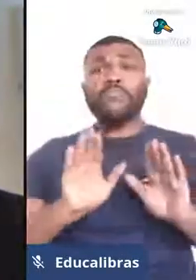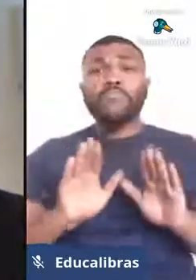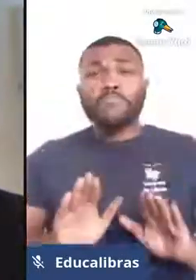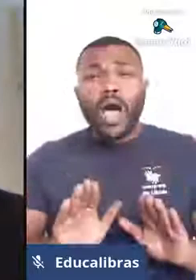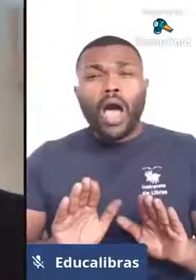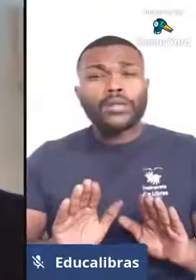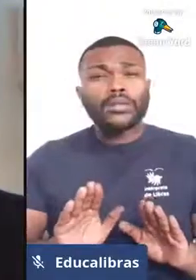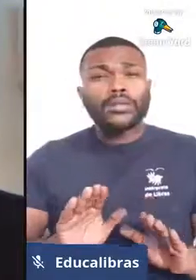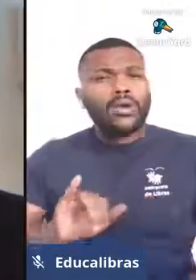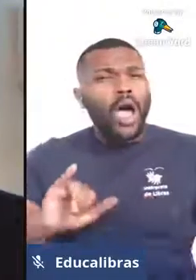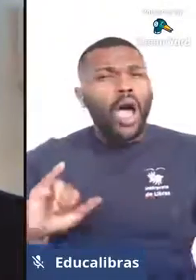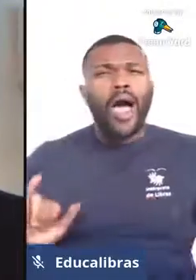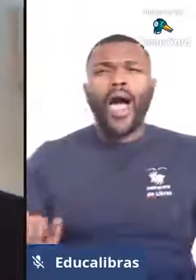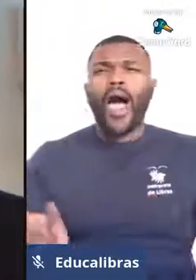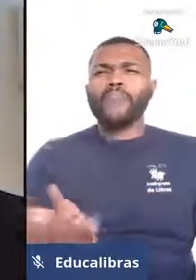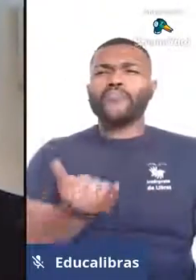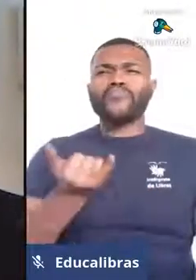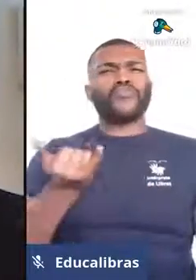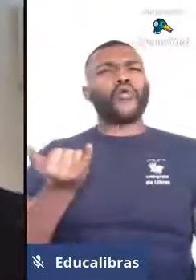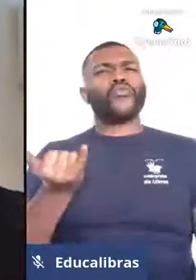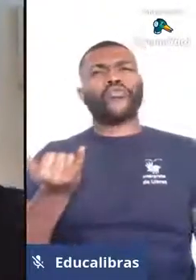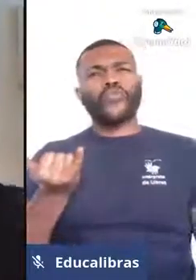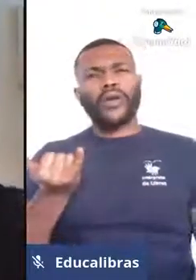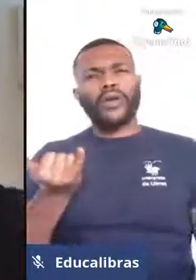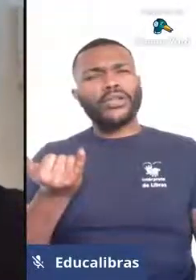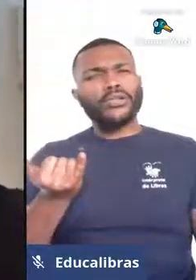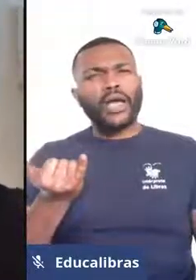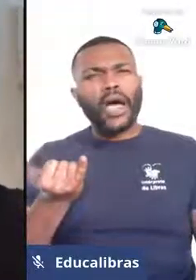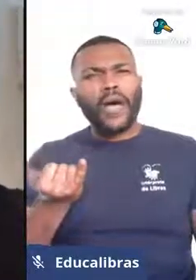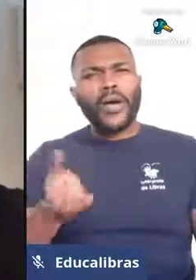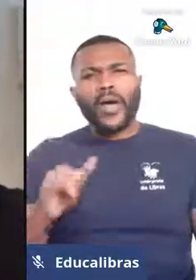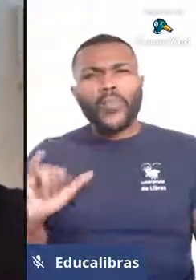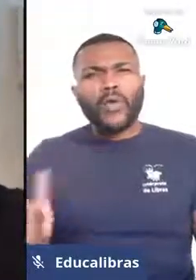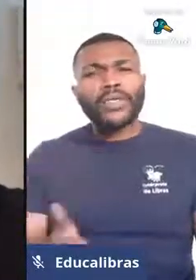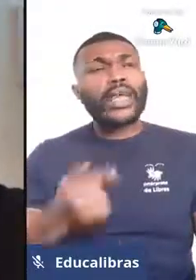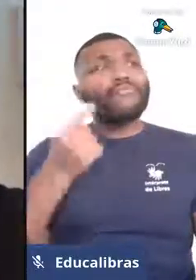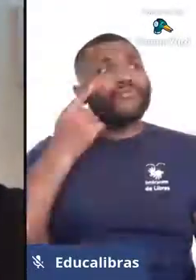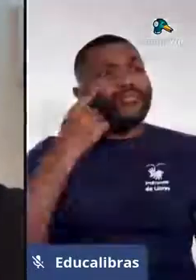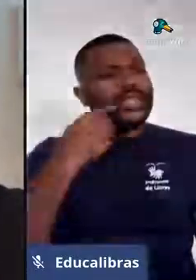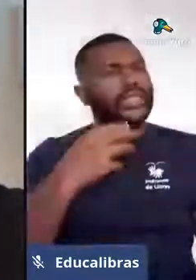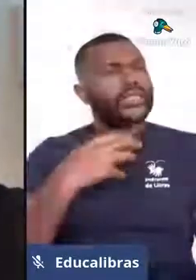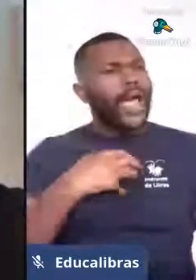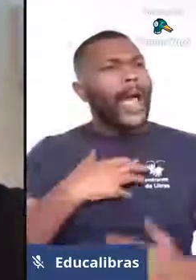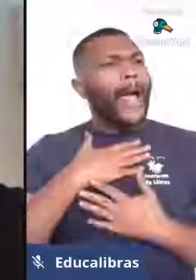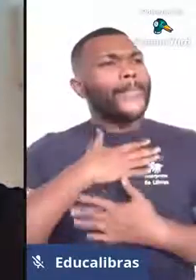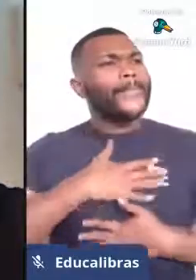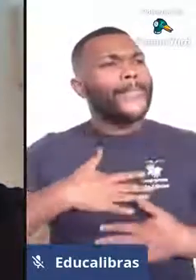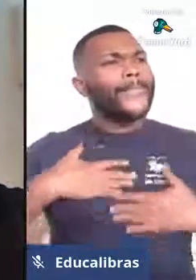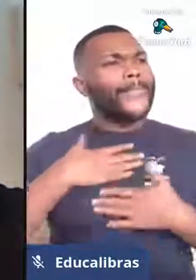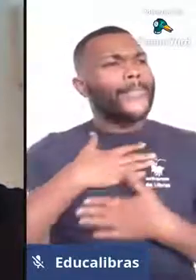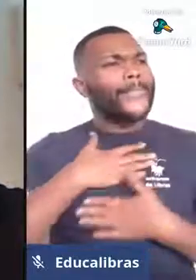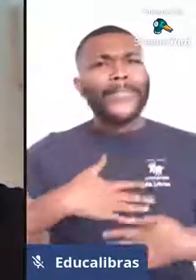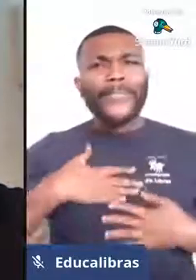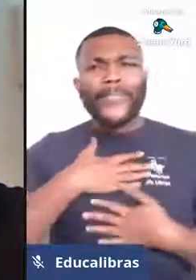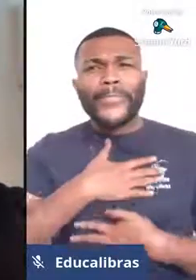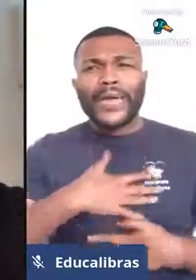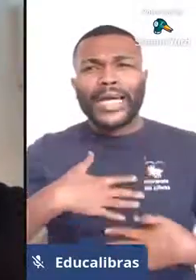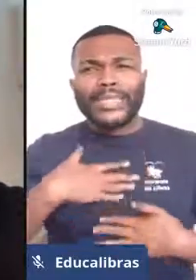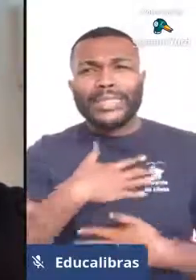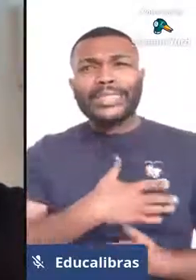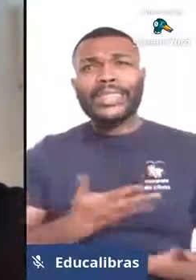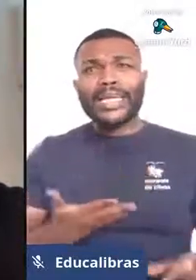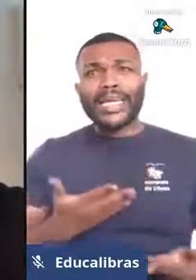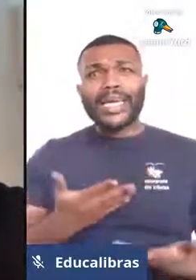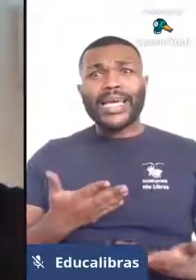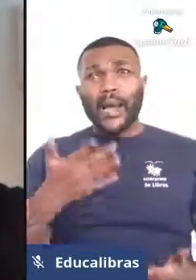aproveitar o processo. Então, aproveitar o processo e ver com prazer que tem um grupo, chegar um grupo de